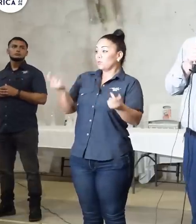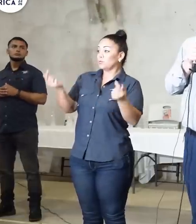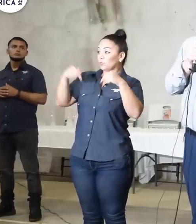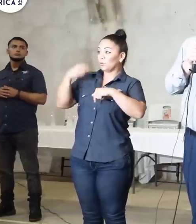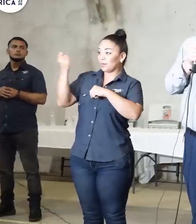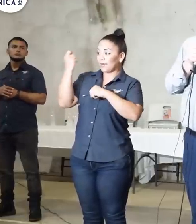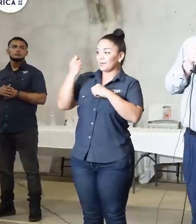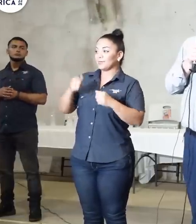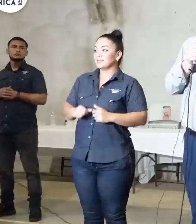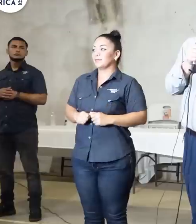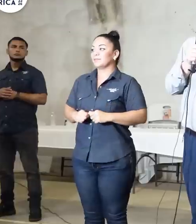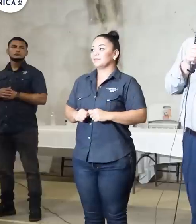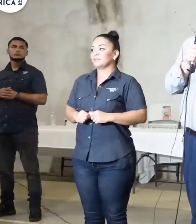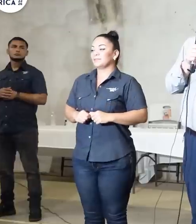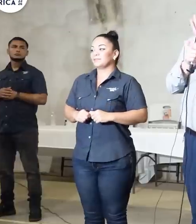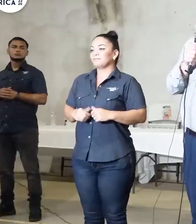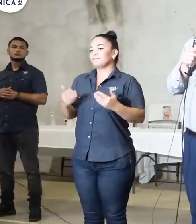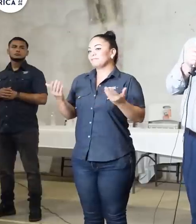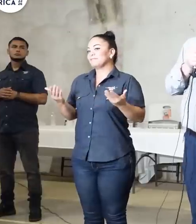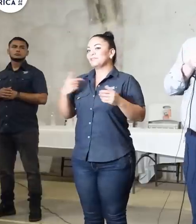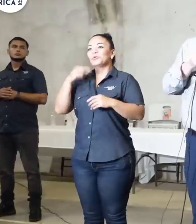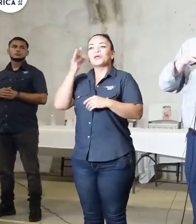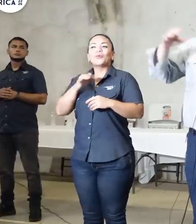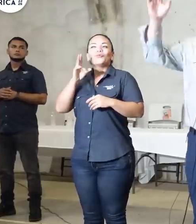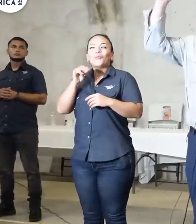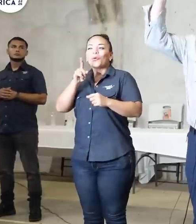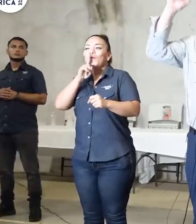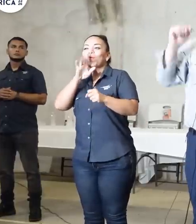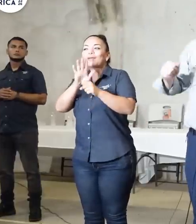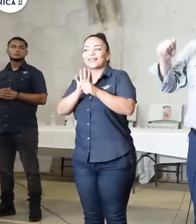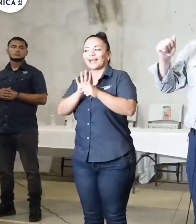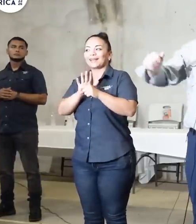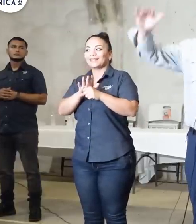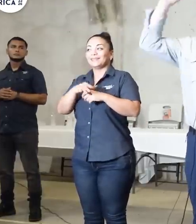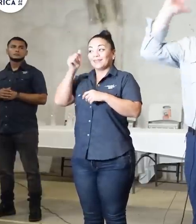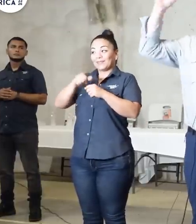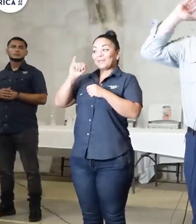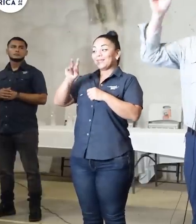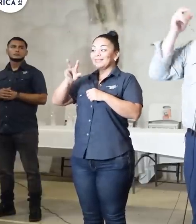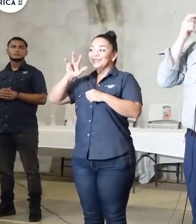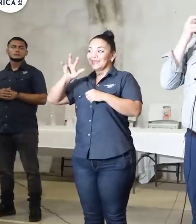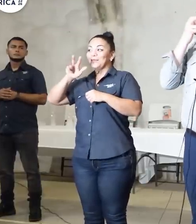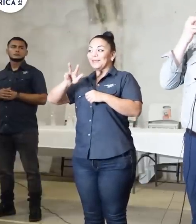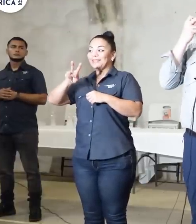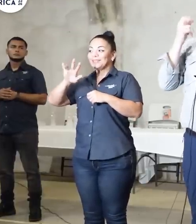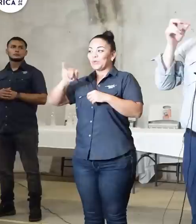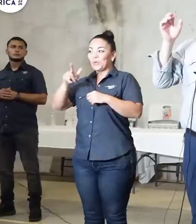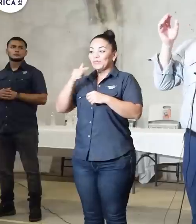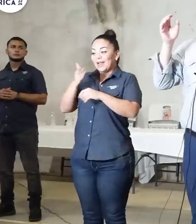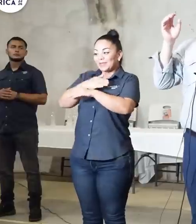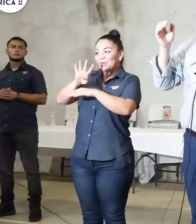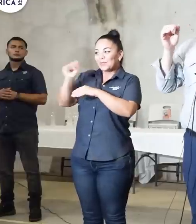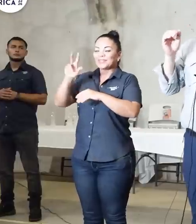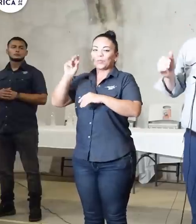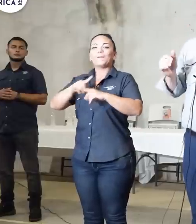Guanacaste? Yo creo que no me voy a comprometer así que dije en el 25 de julio, antes de 4 meses. Pero a mí